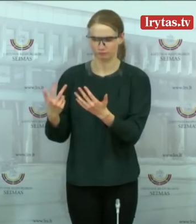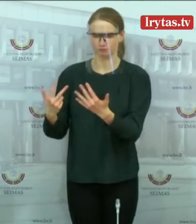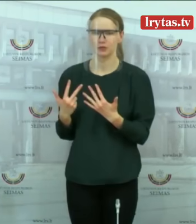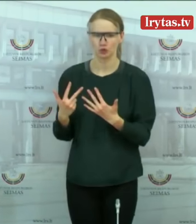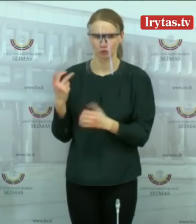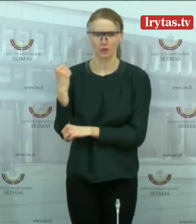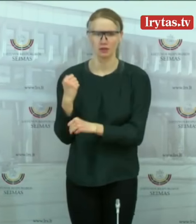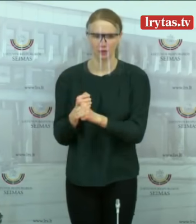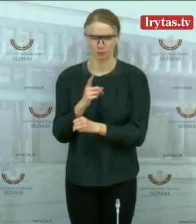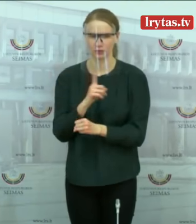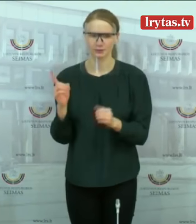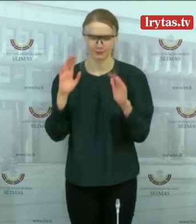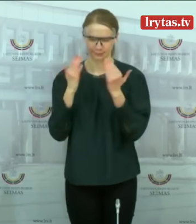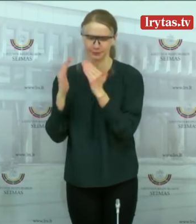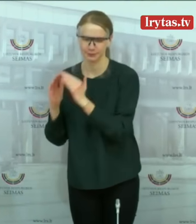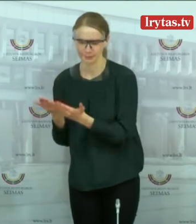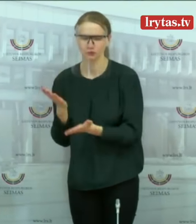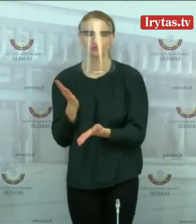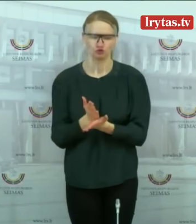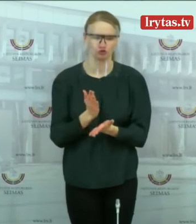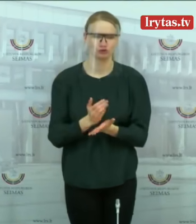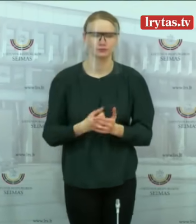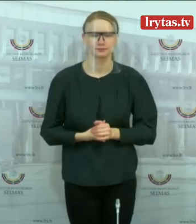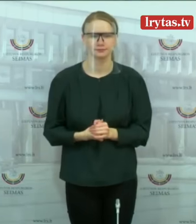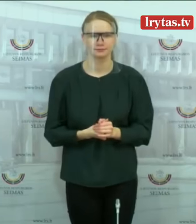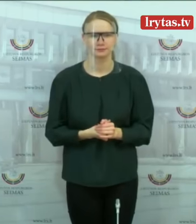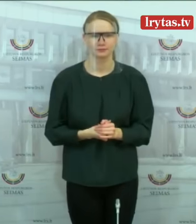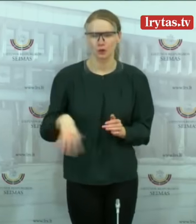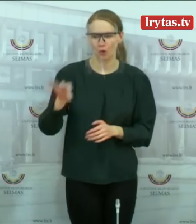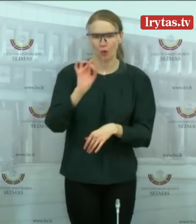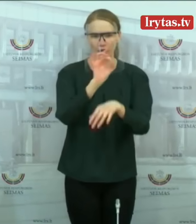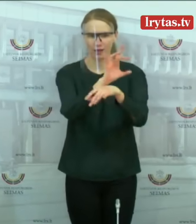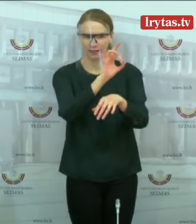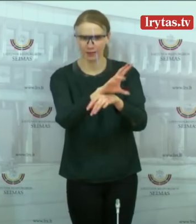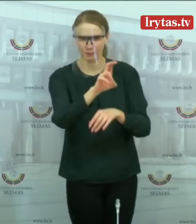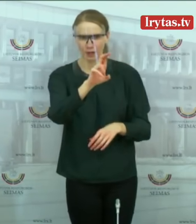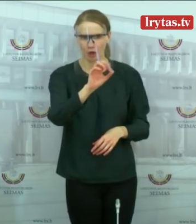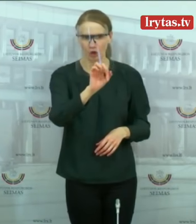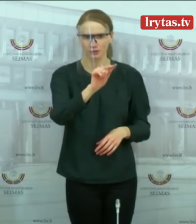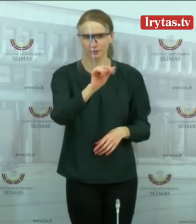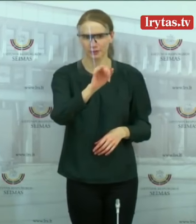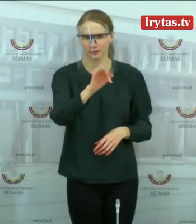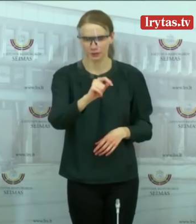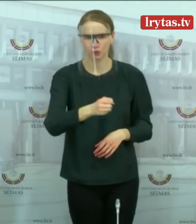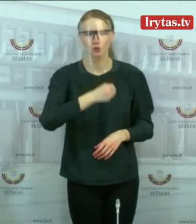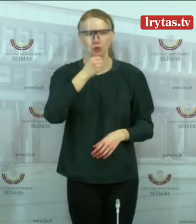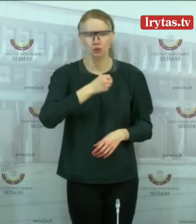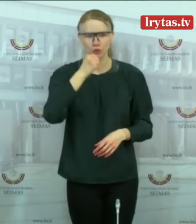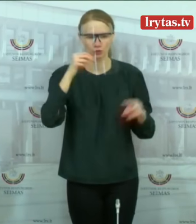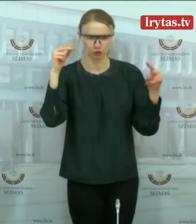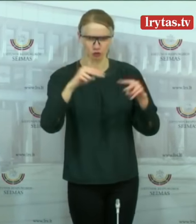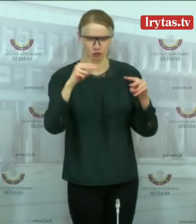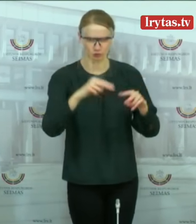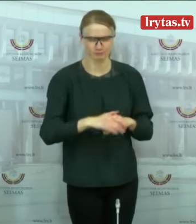metu yra izoliuoti. Kokia situacija Klaipėdos hospise, tai iš tikrųjų situacija yra